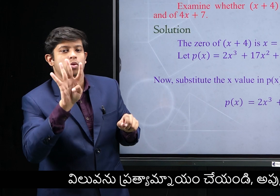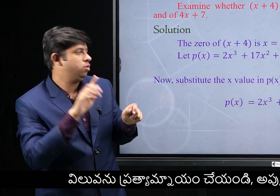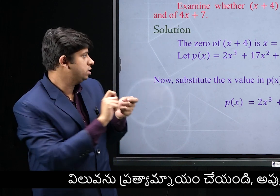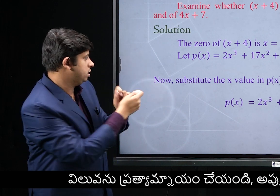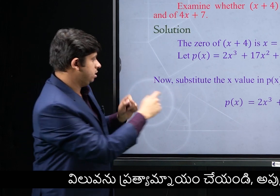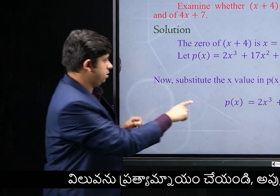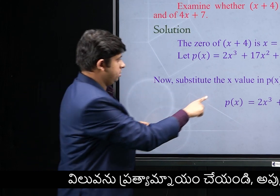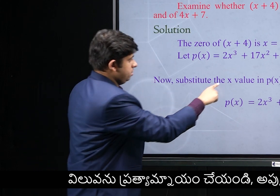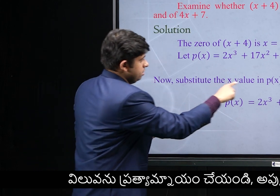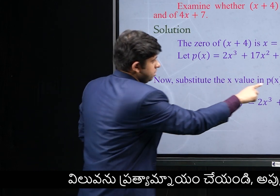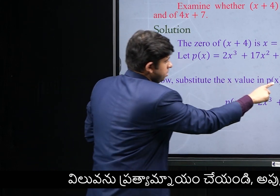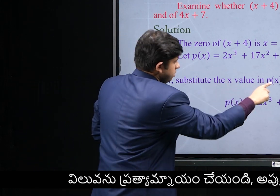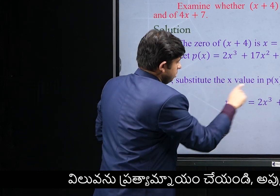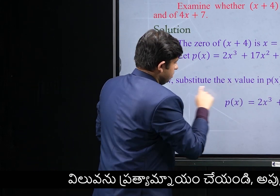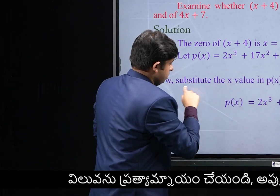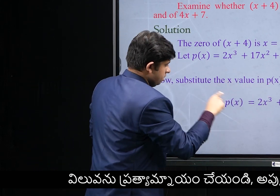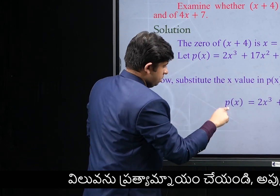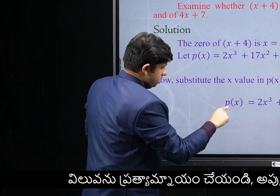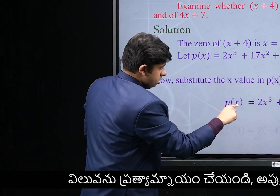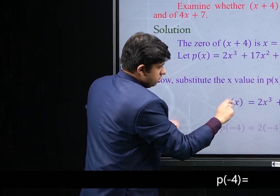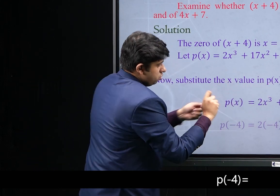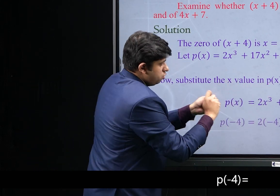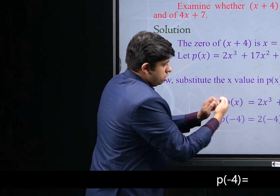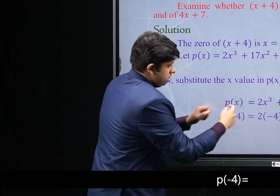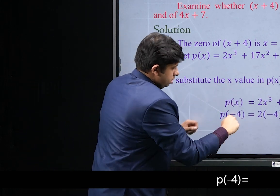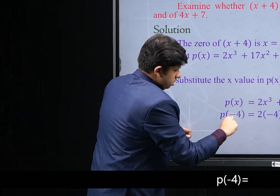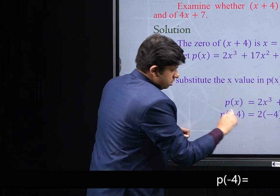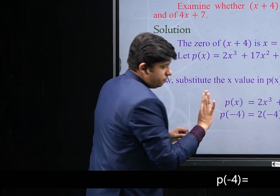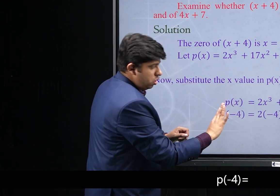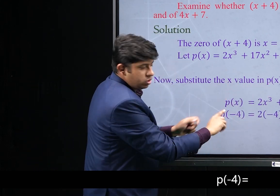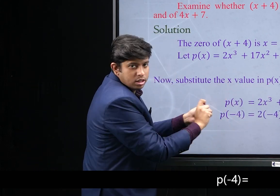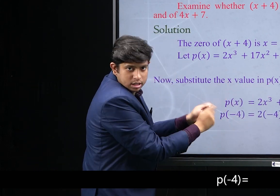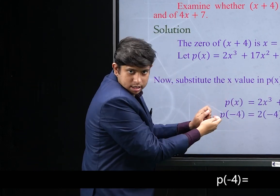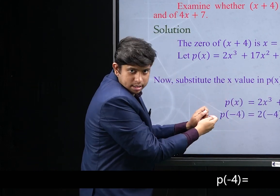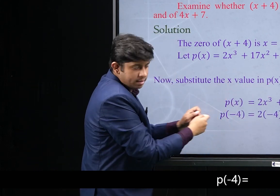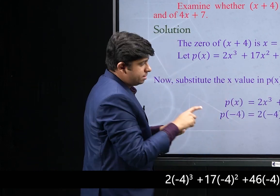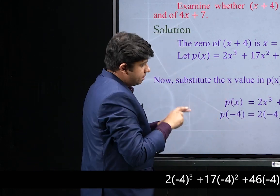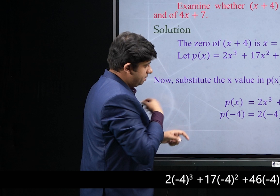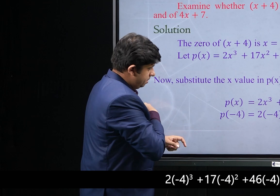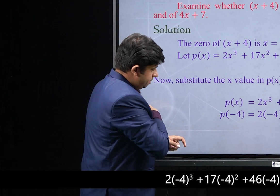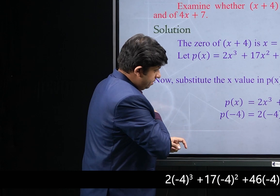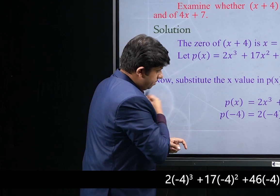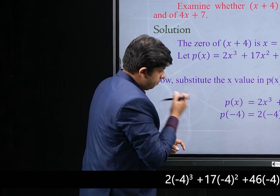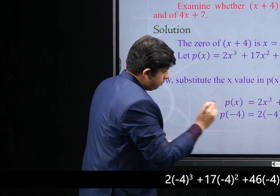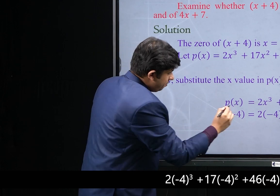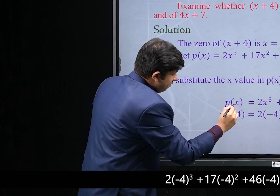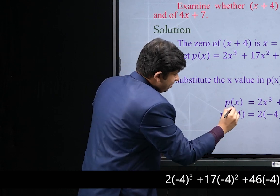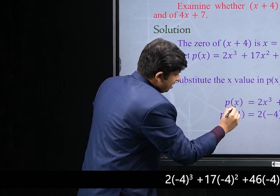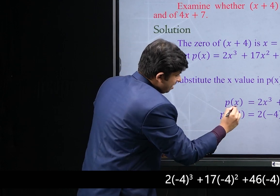ప్రత్యామ్నాయం చేయండి. అప్పుడు మనకు లభించేది p ఇంటూ -4 2 ఇంటూ -4 హోల్ టు ది పవర్ ఆఫ్